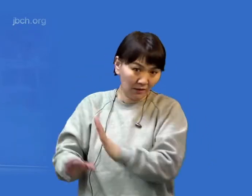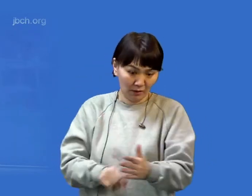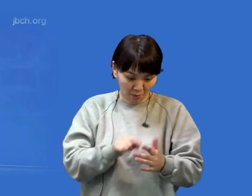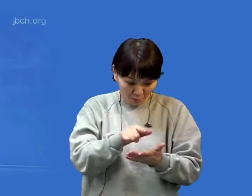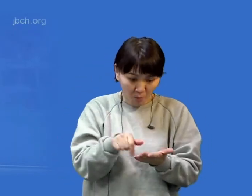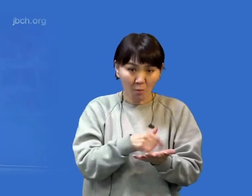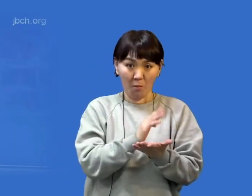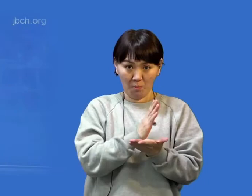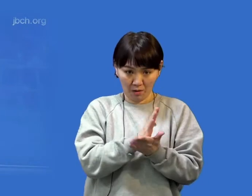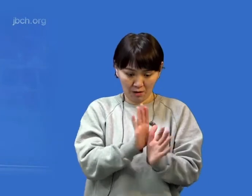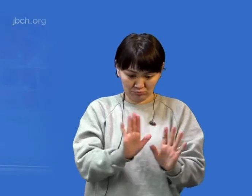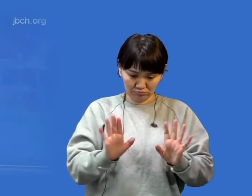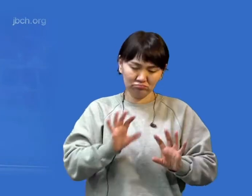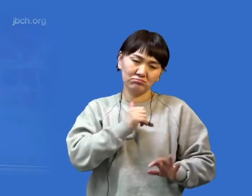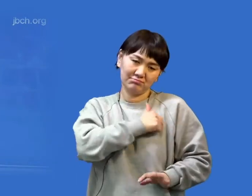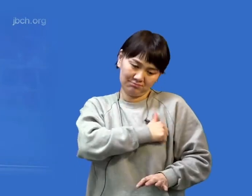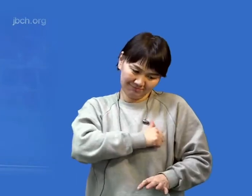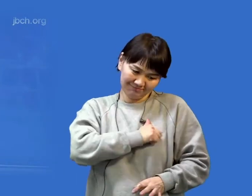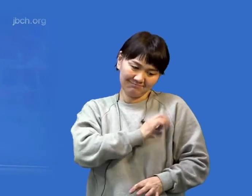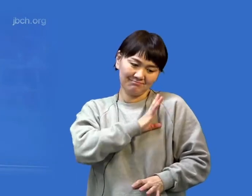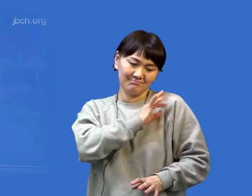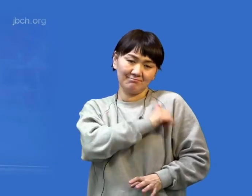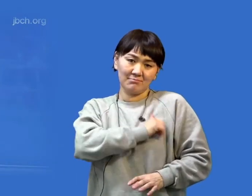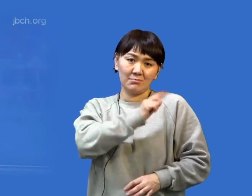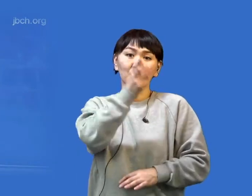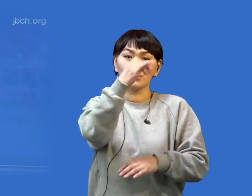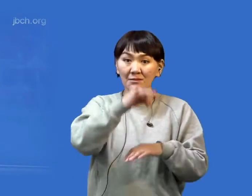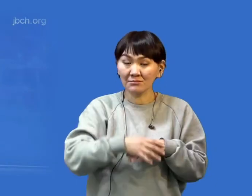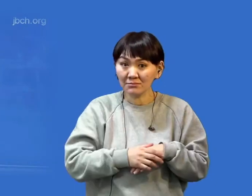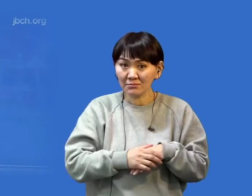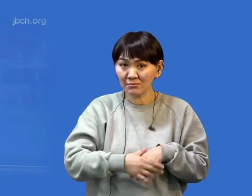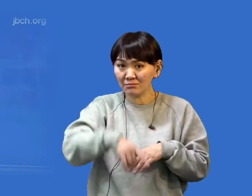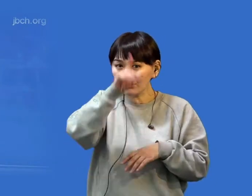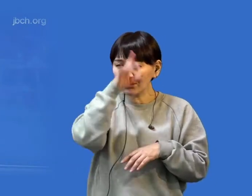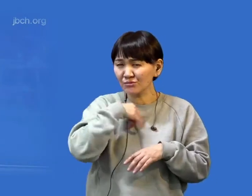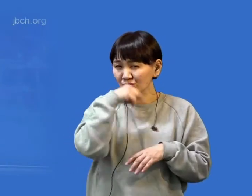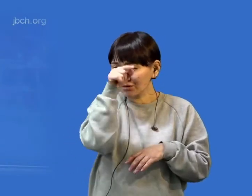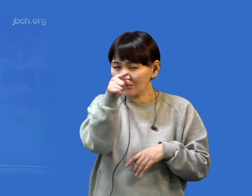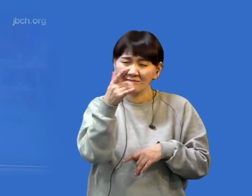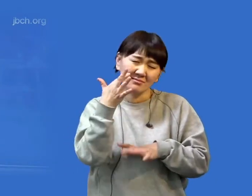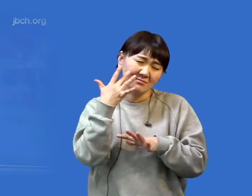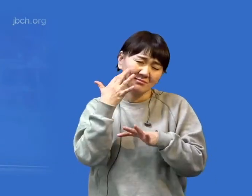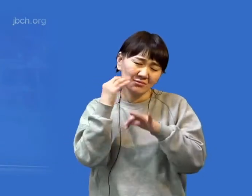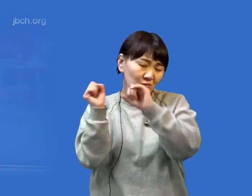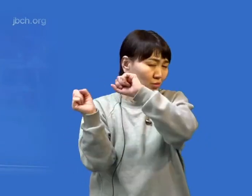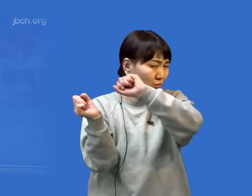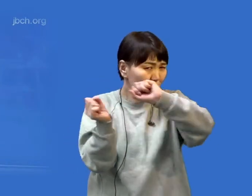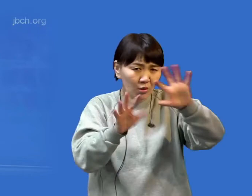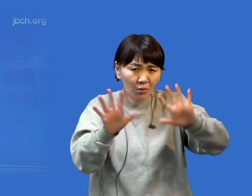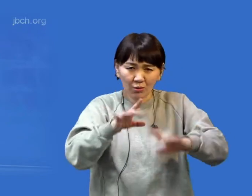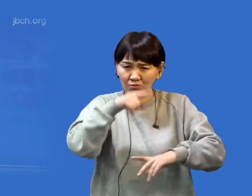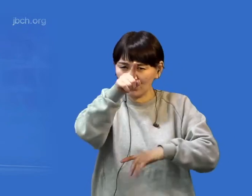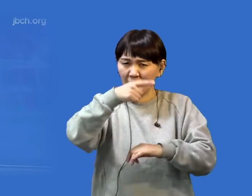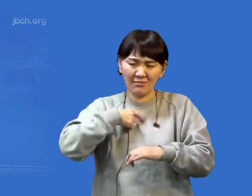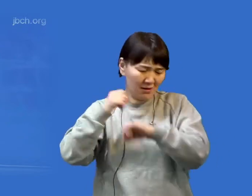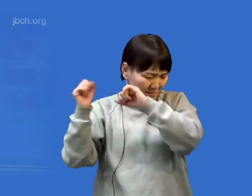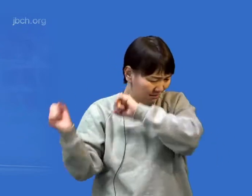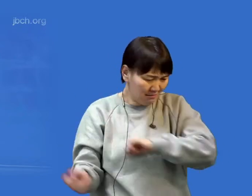сэтгэл хангалуун бай гэсэн. Би чамаа хизээч орхихгүй чамаа хаяхгүй. Эзэн миний туслагч.